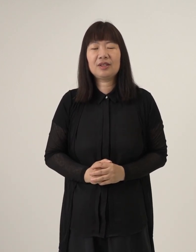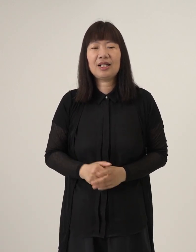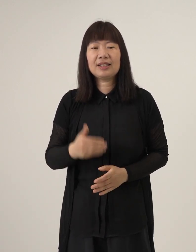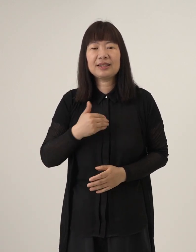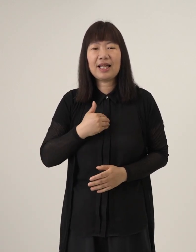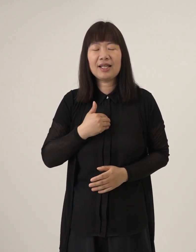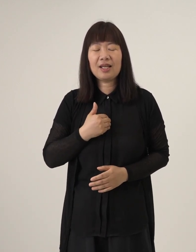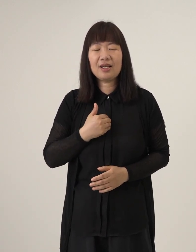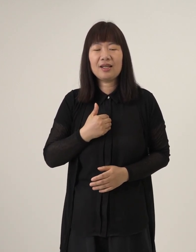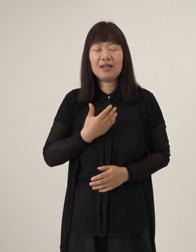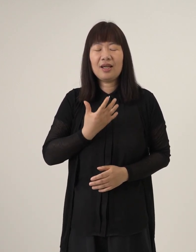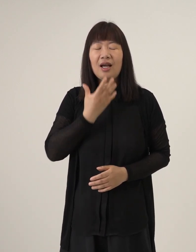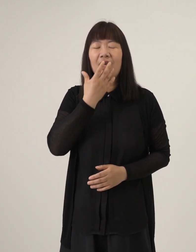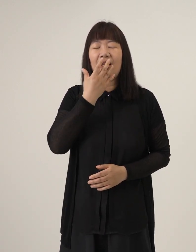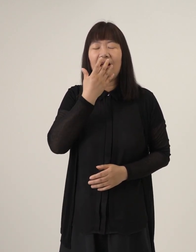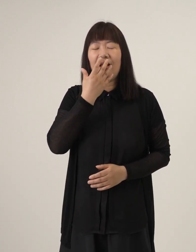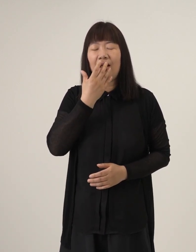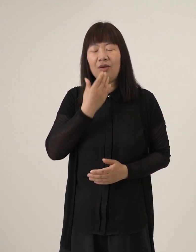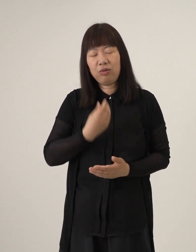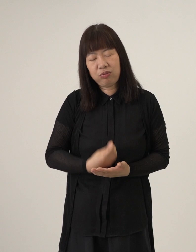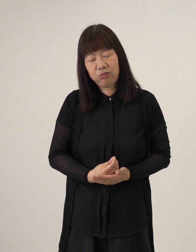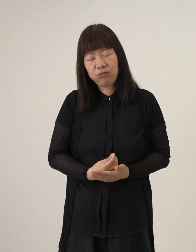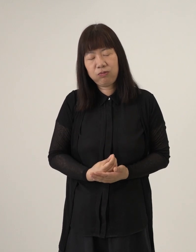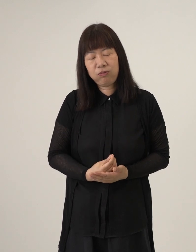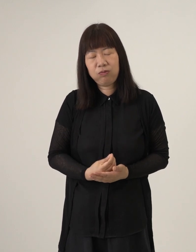나의 한숨을 바꾸셨네.